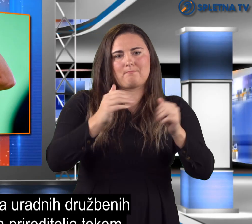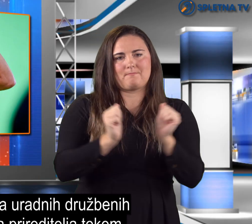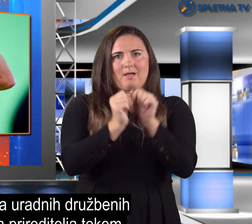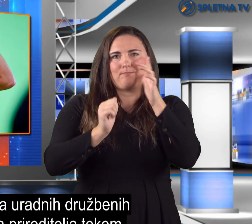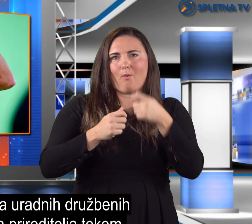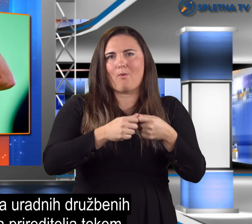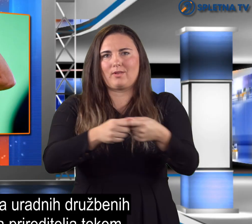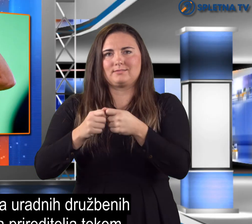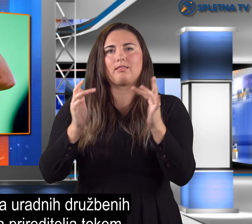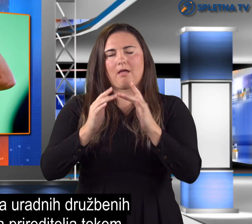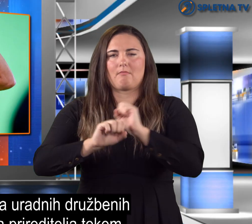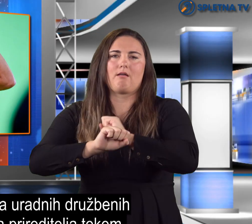tekem.